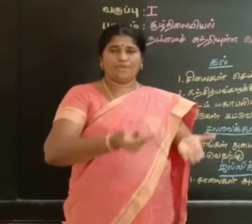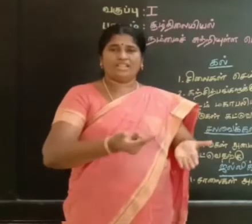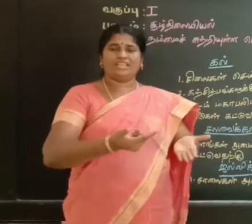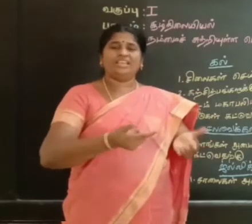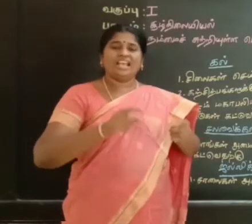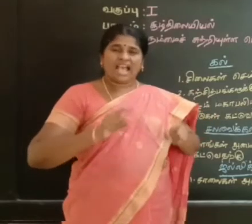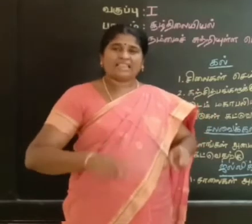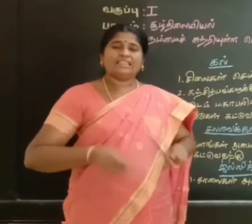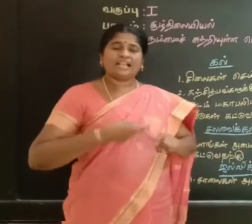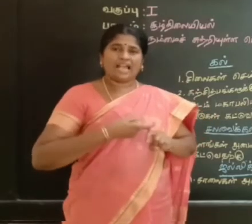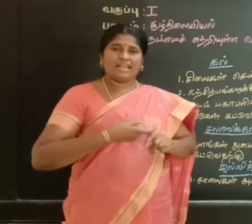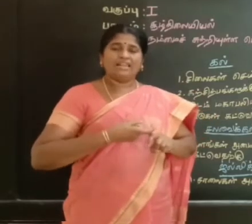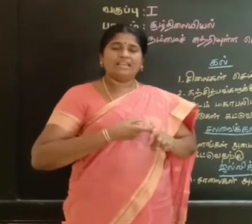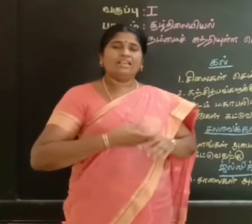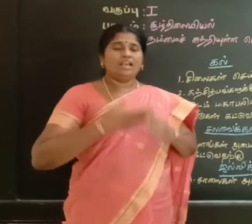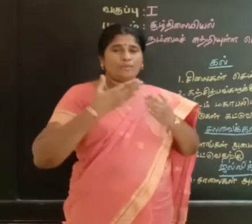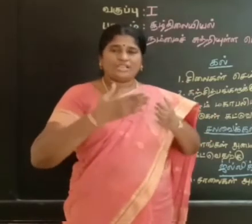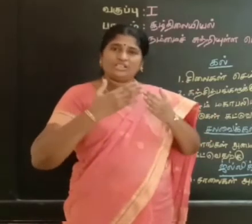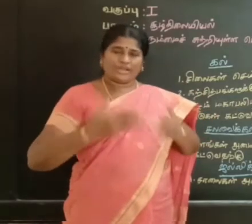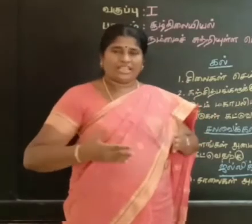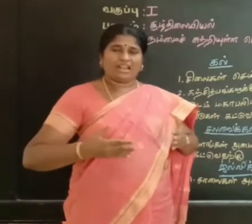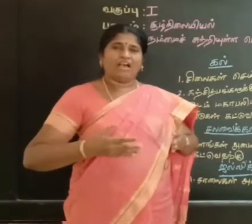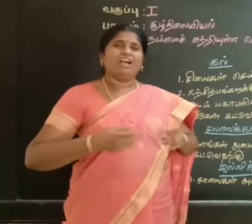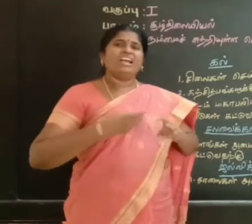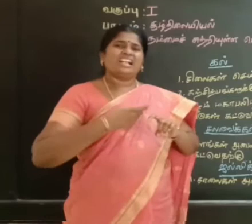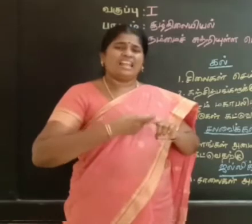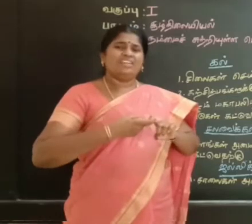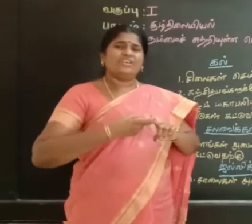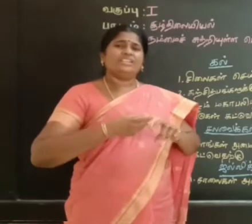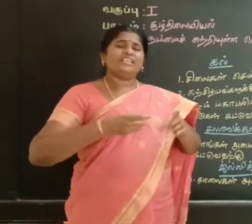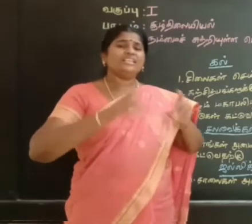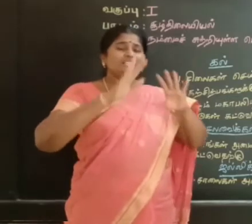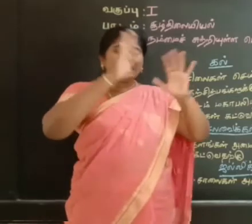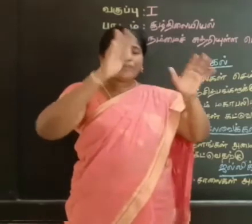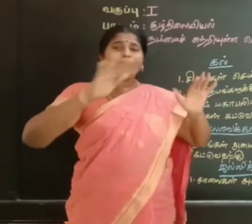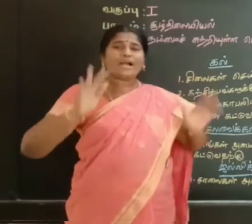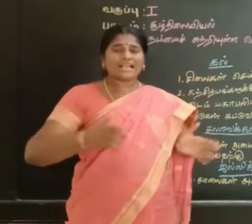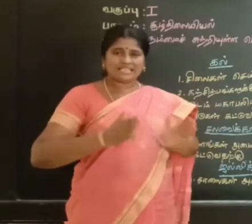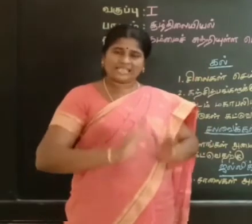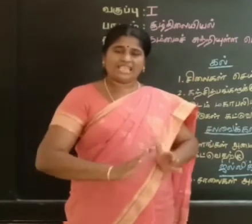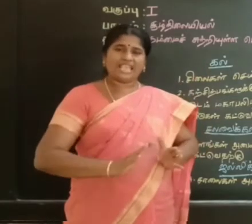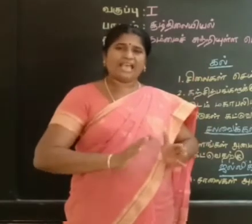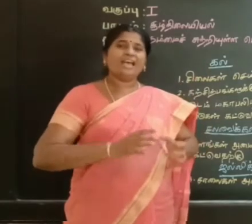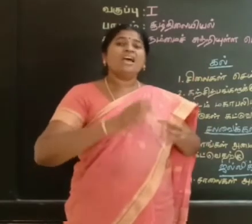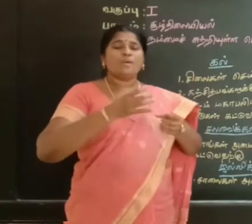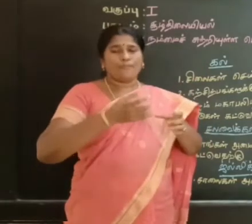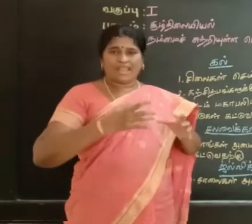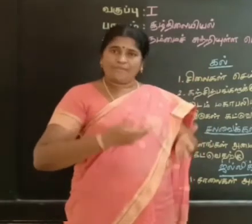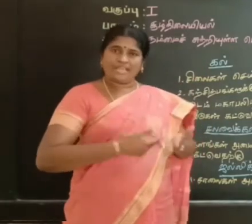பயன்படுது. அந்த கல் பற்றி படிக்கலாம். கல் வந்து சிற்பங்கள் செய்ய